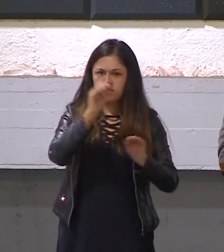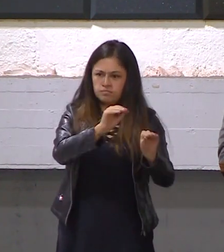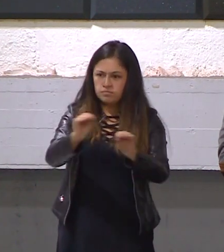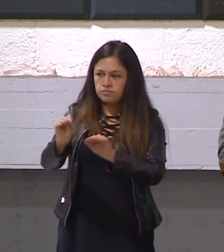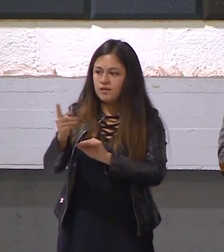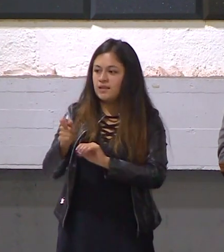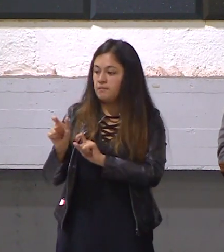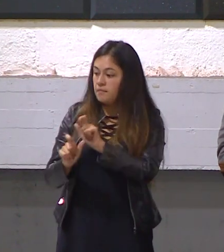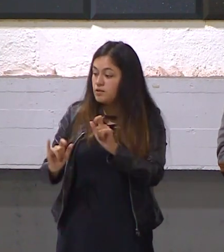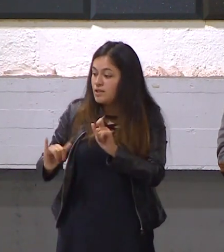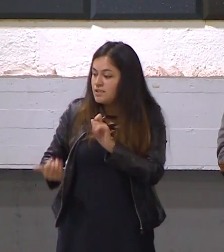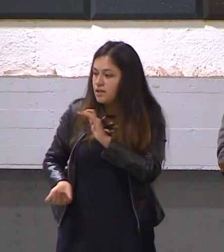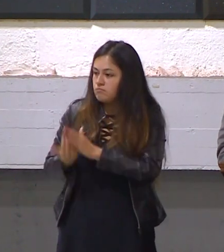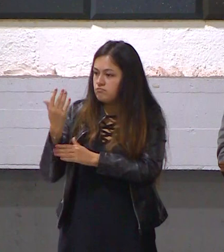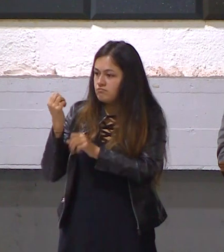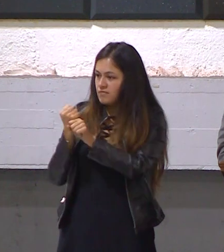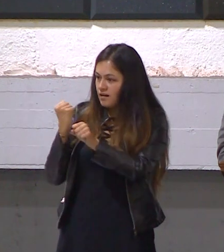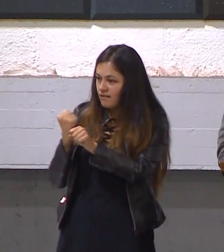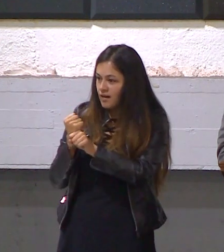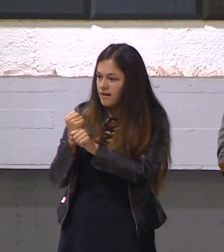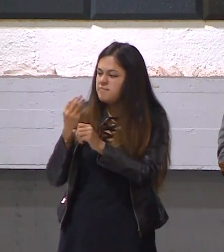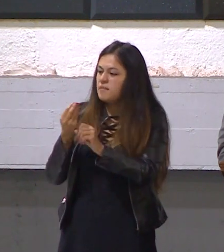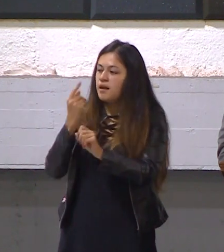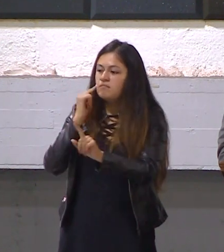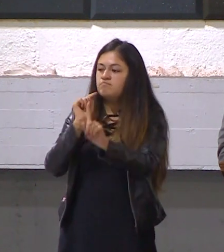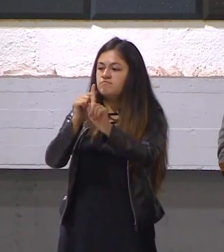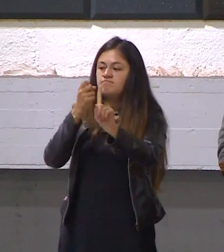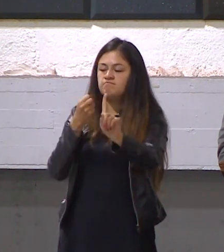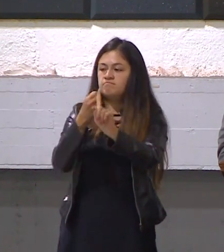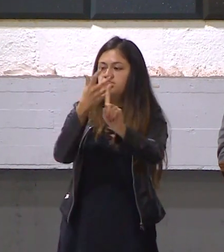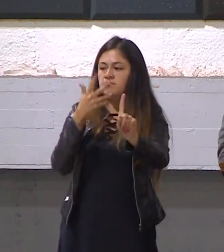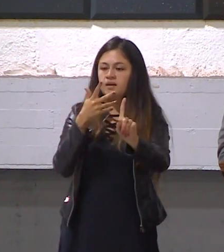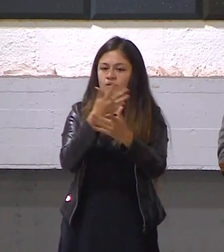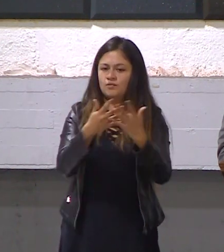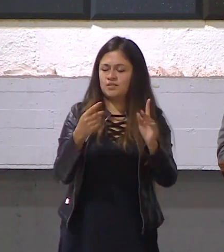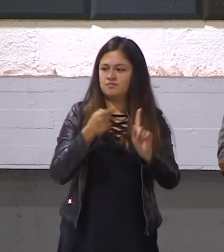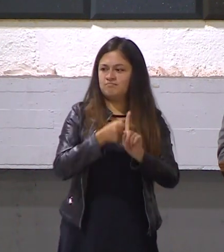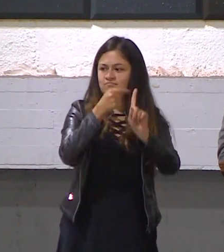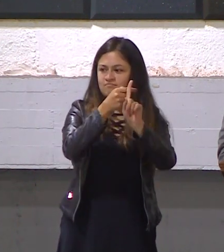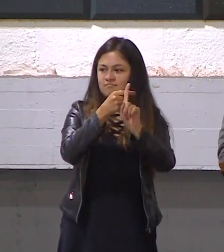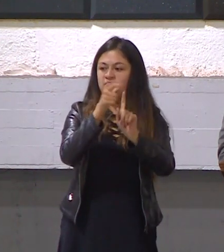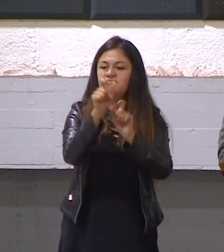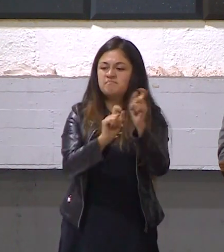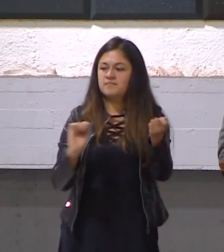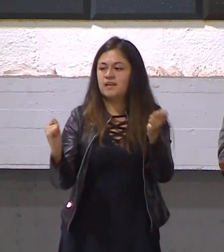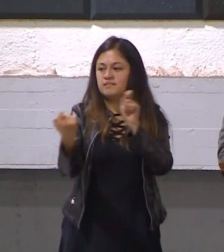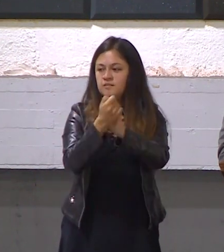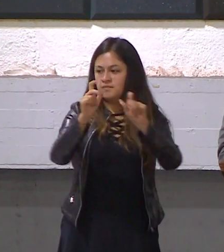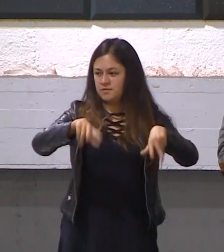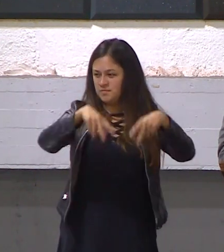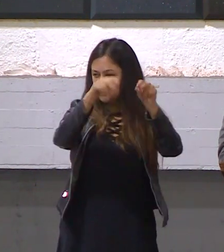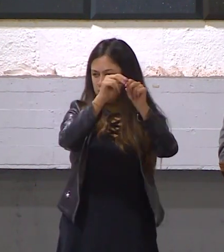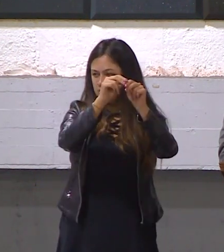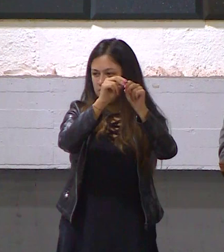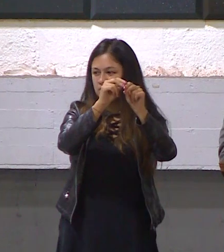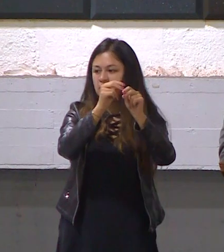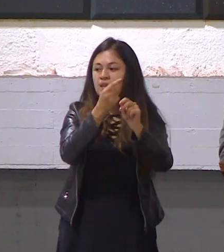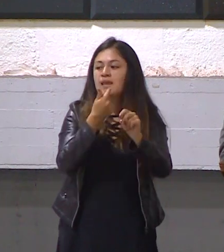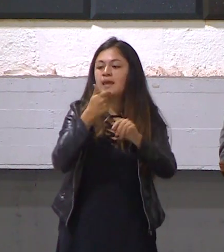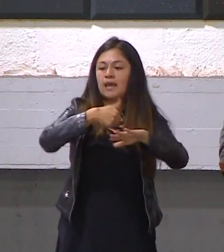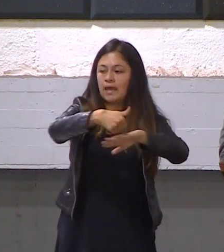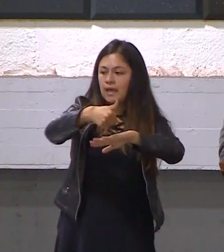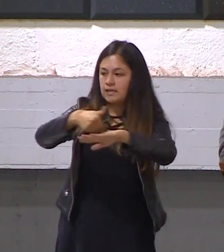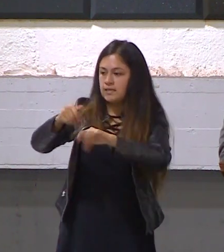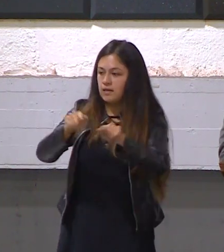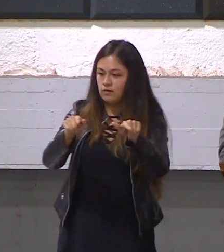están en ejercicio en pro de incidir de manera activa y prospectiva en la transformación social que demanda los